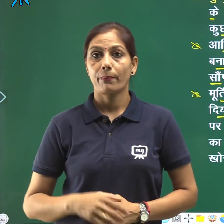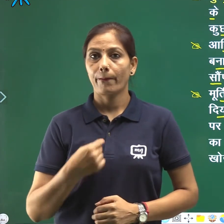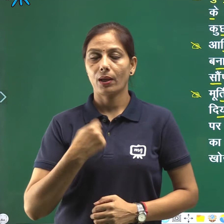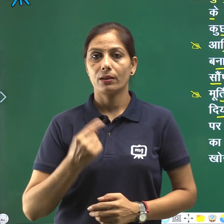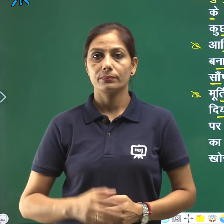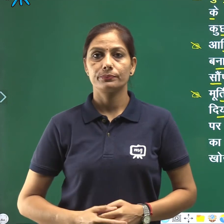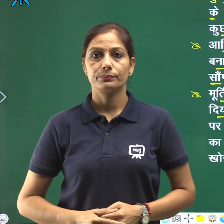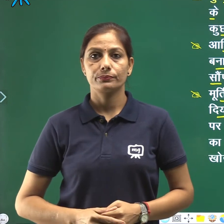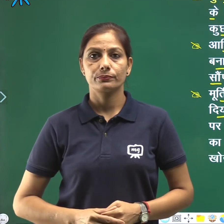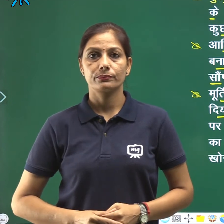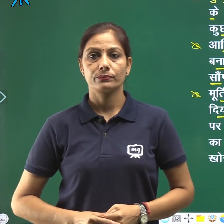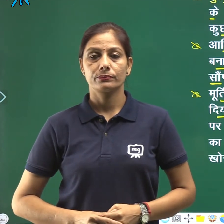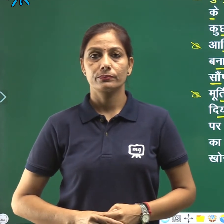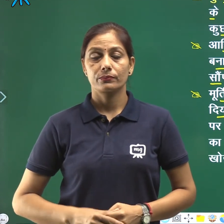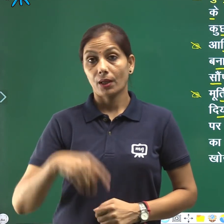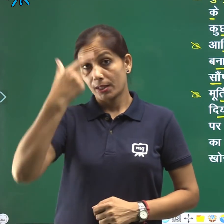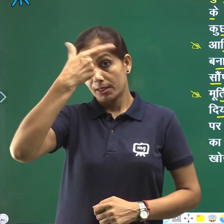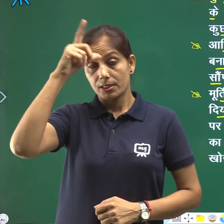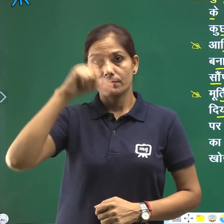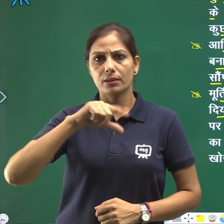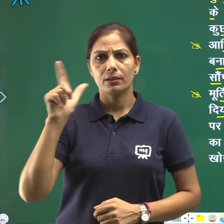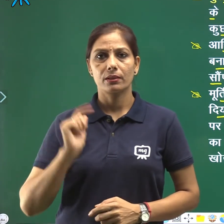मैं देश भर के